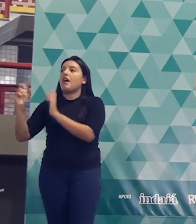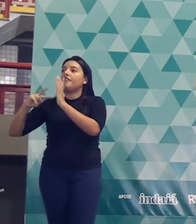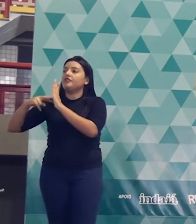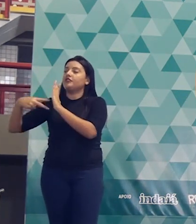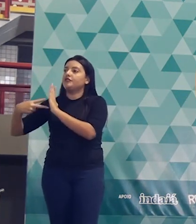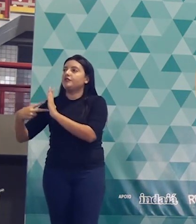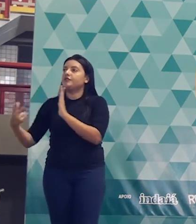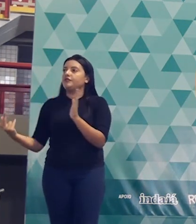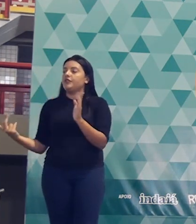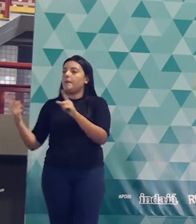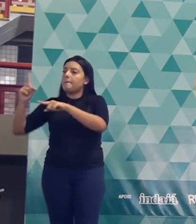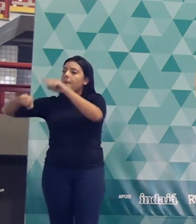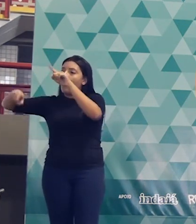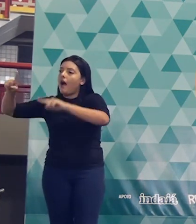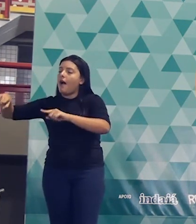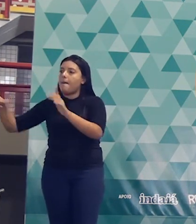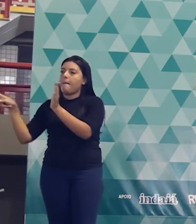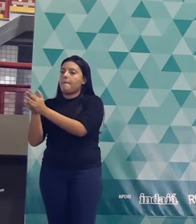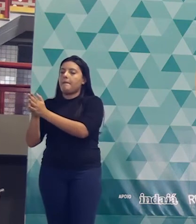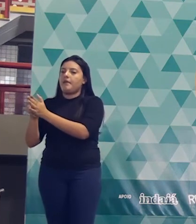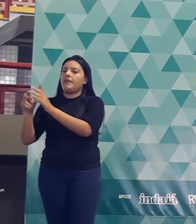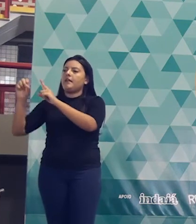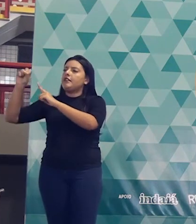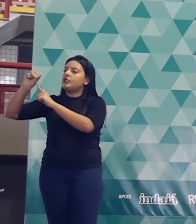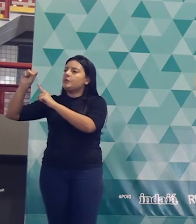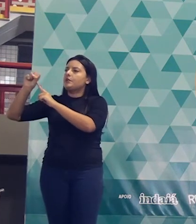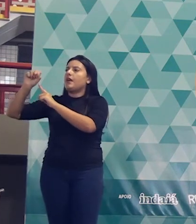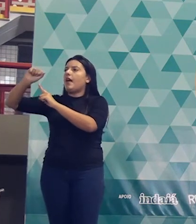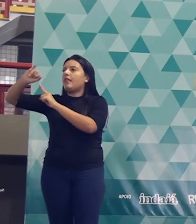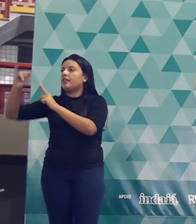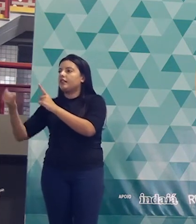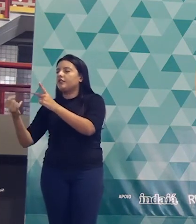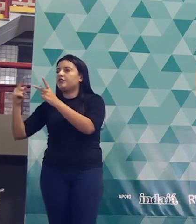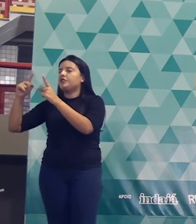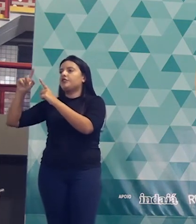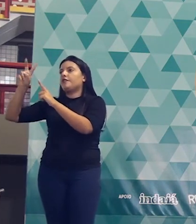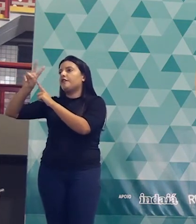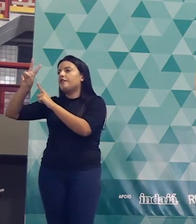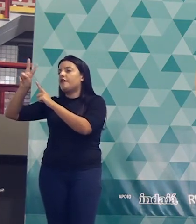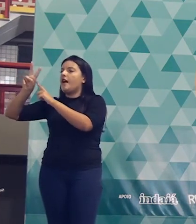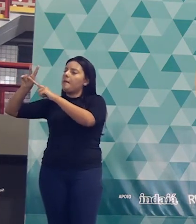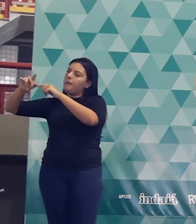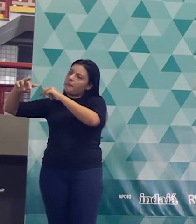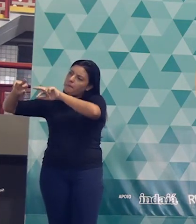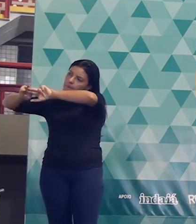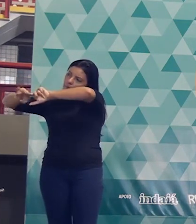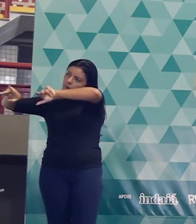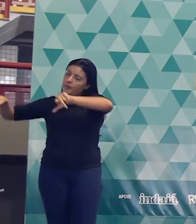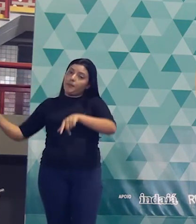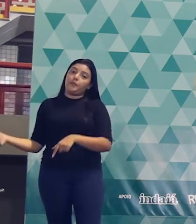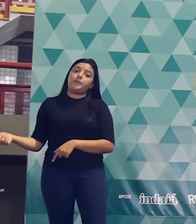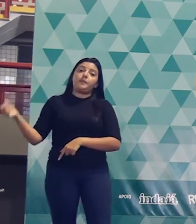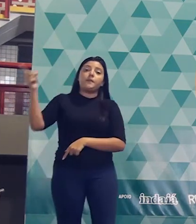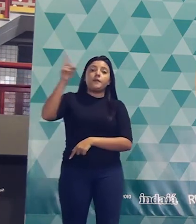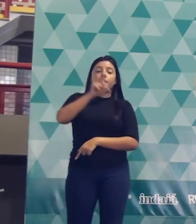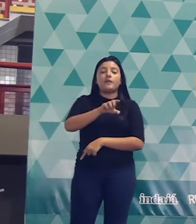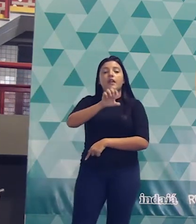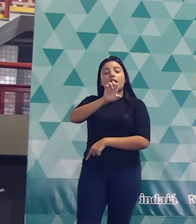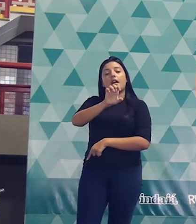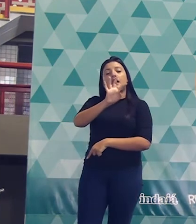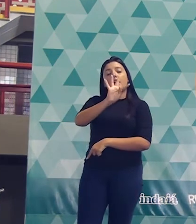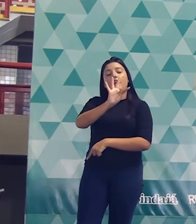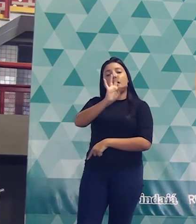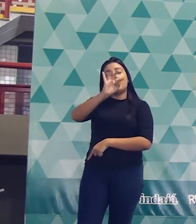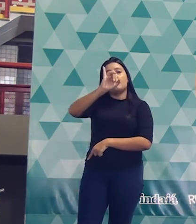que variam e as que não variam, né? Substantivo, adjetivo, numeral, advérbio e por aí vai. E a etimologia estuda